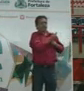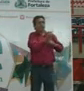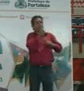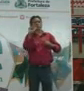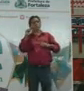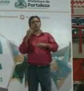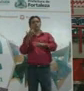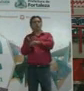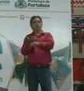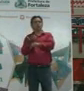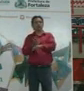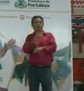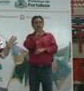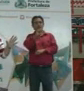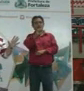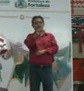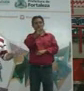é o quê?